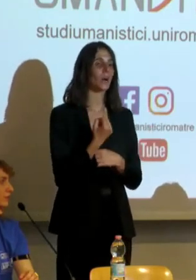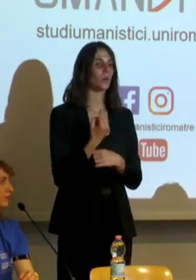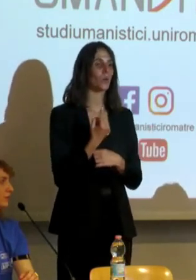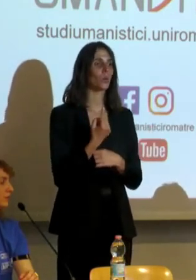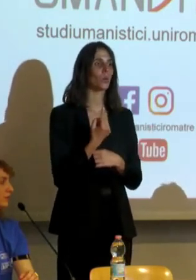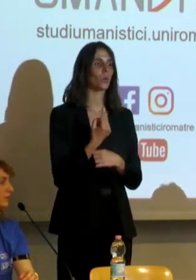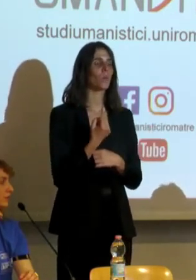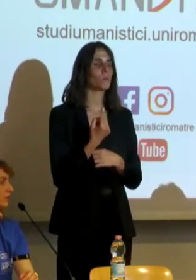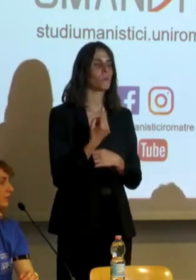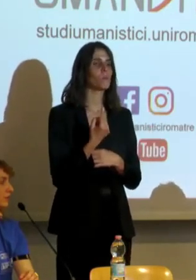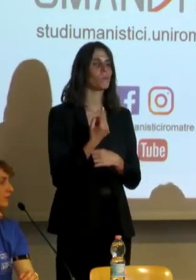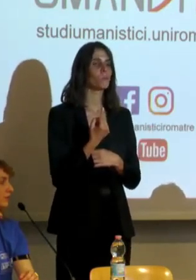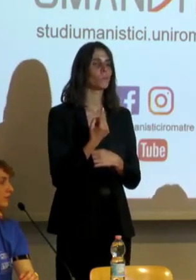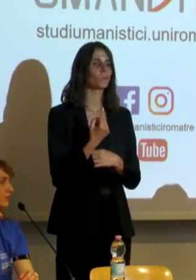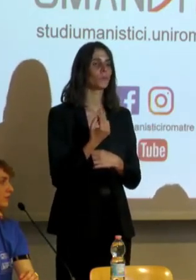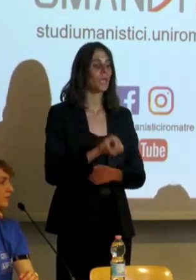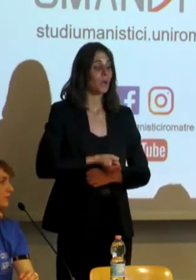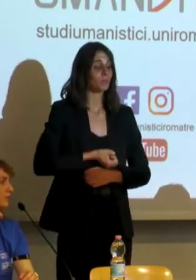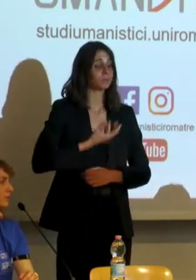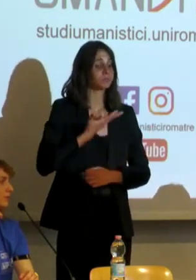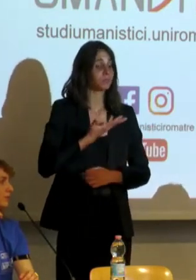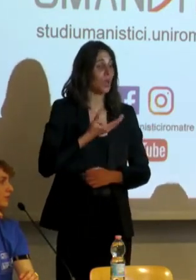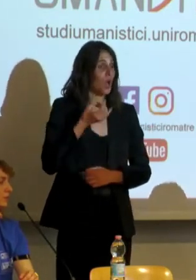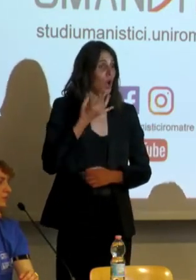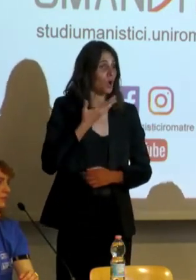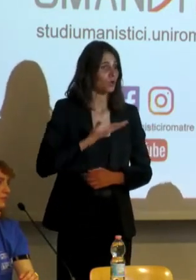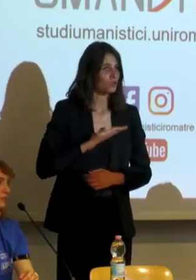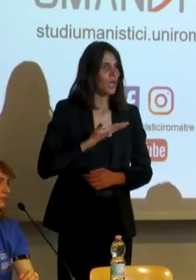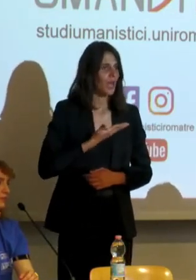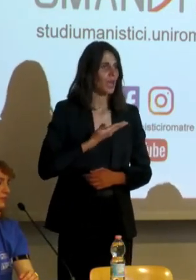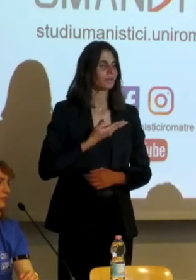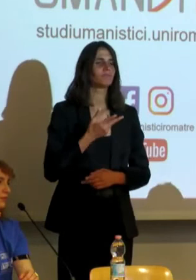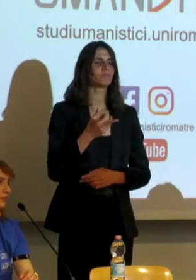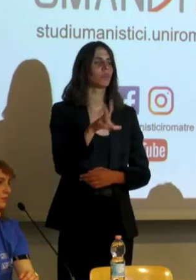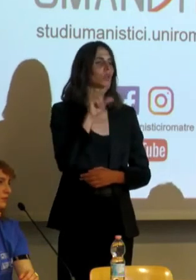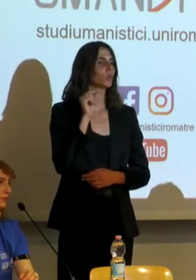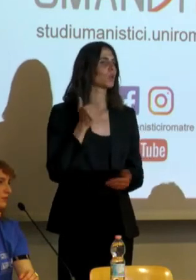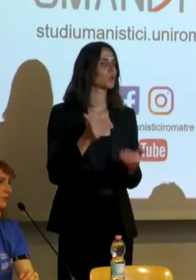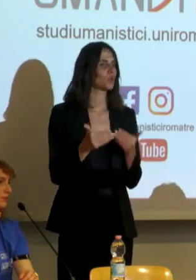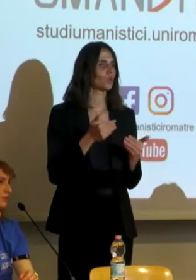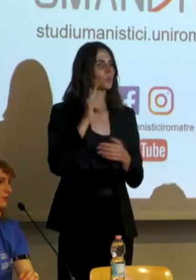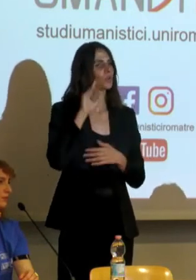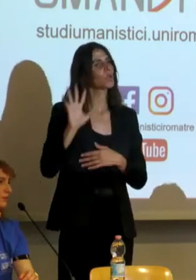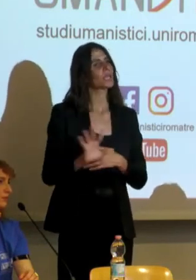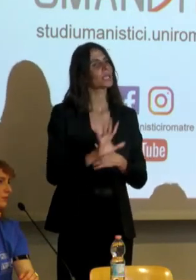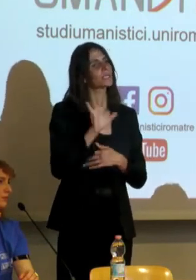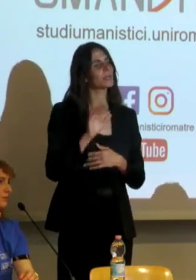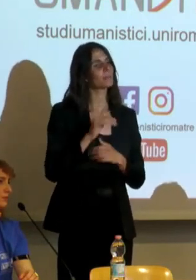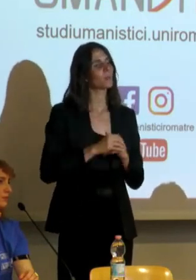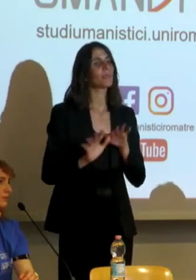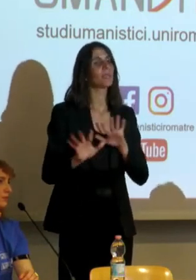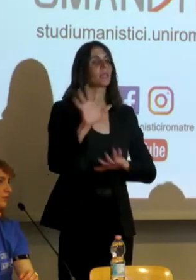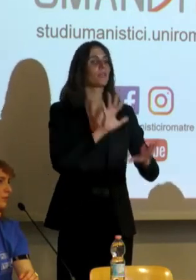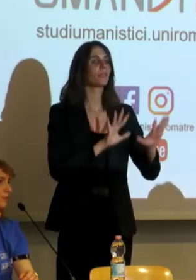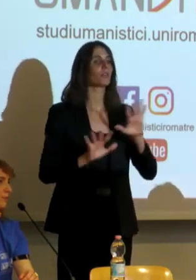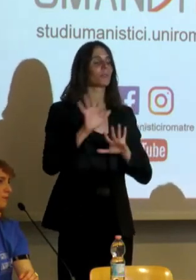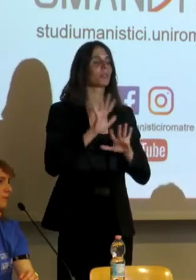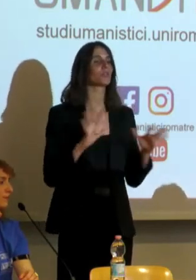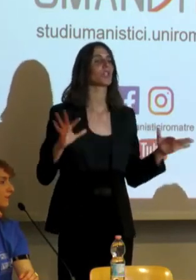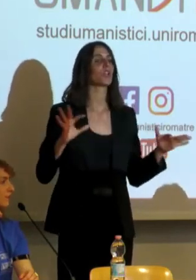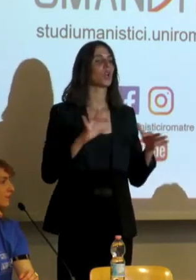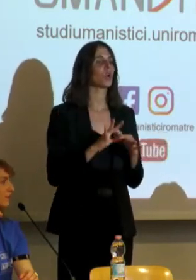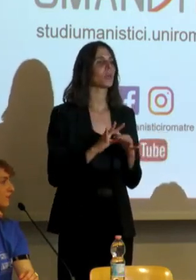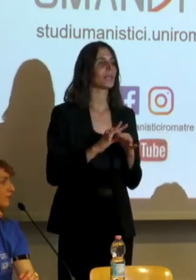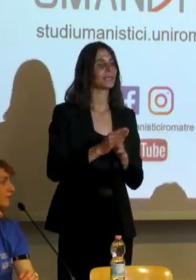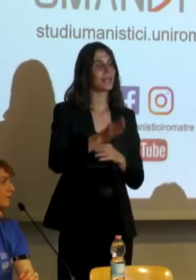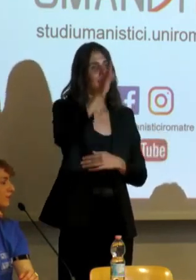viene notato. E questo si nota, lo si può rilevare quando arrivano le informazioni sull'Afghanistan, la guerra in Ucraina